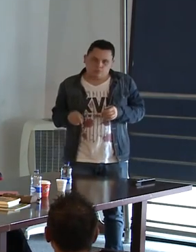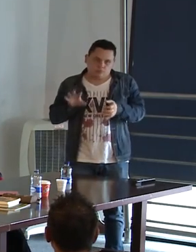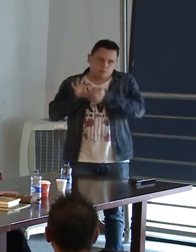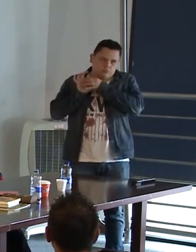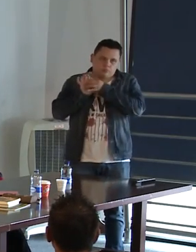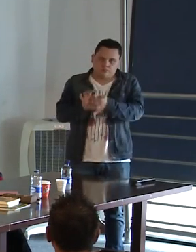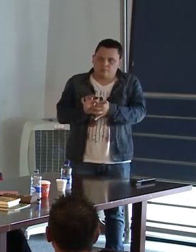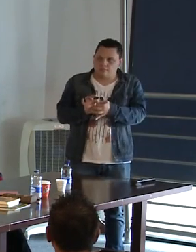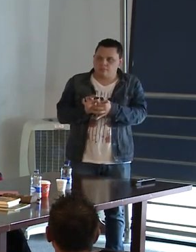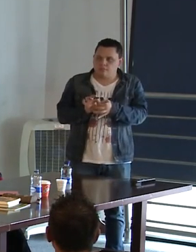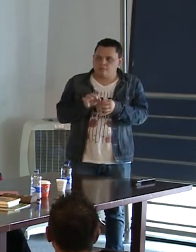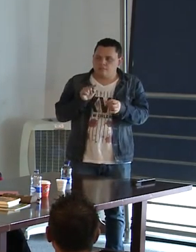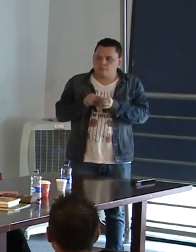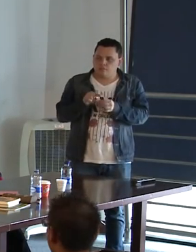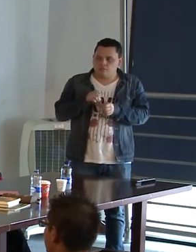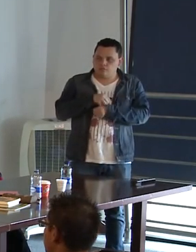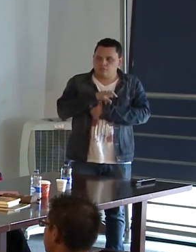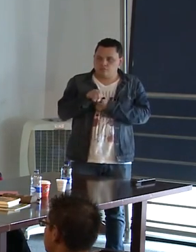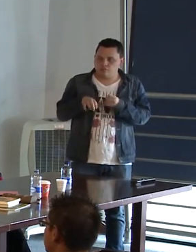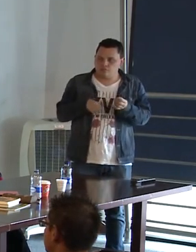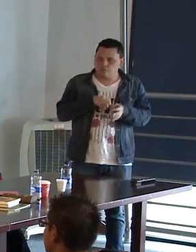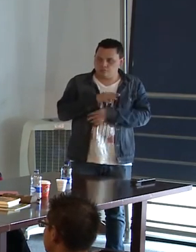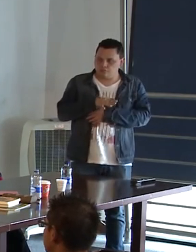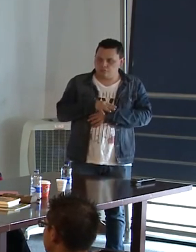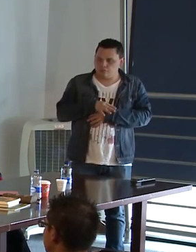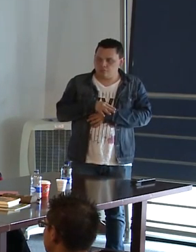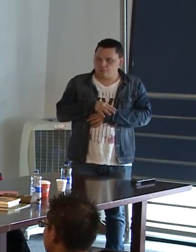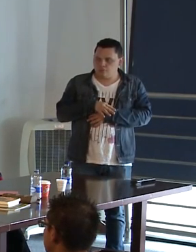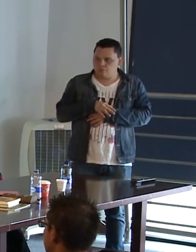ser lo público solidario.